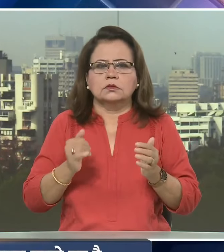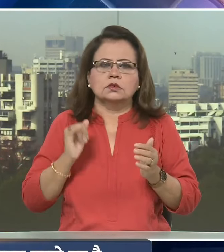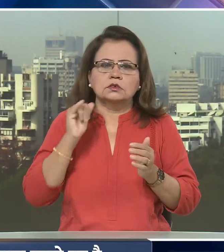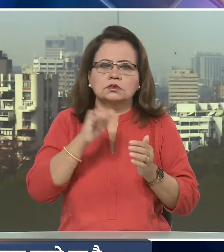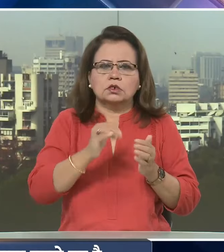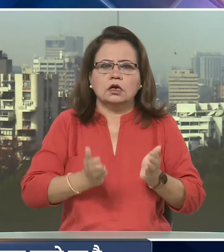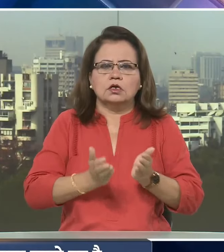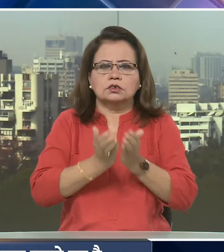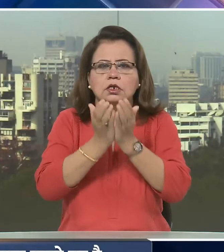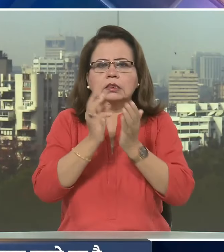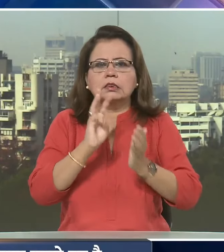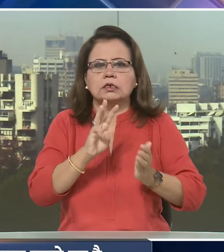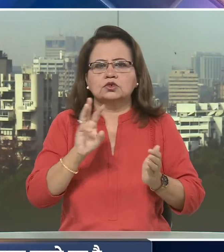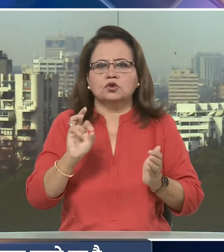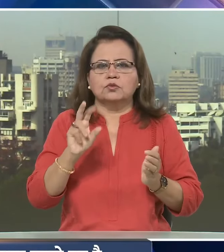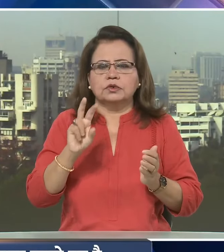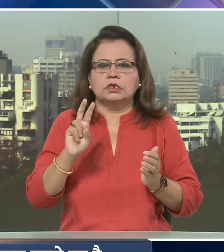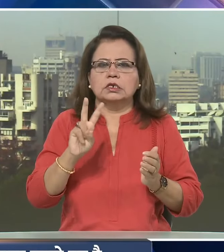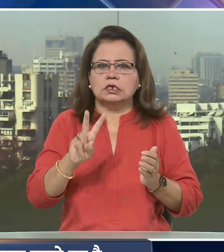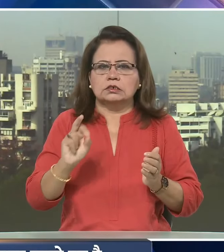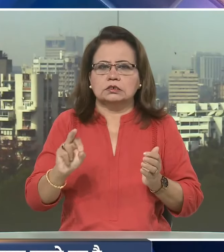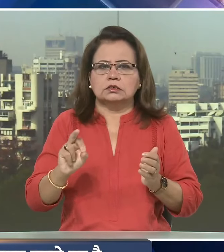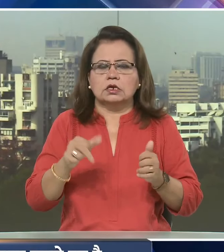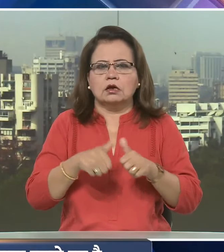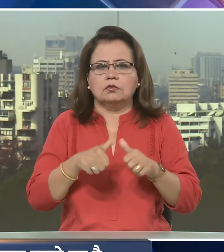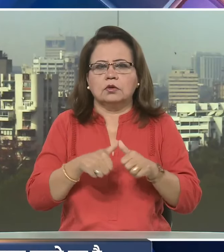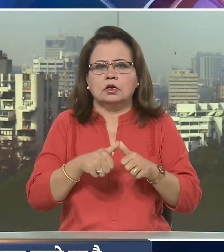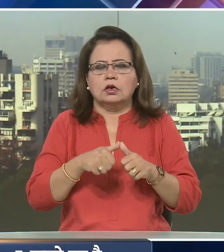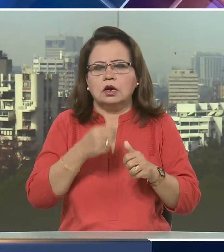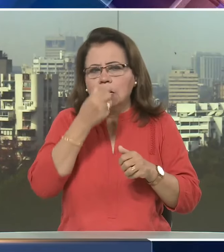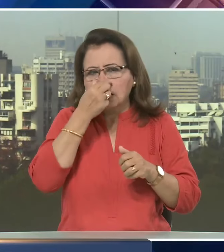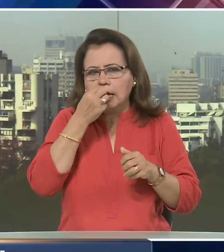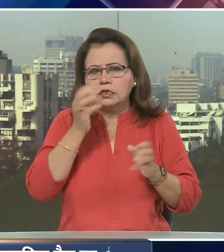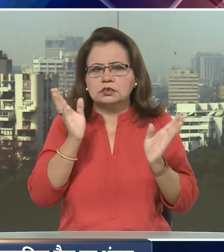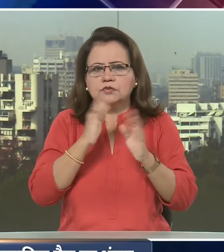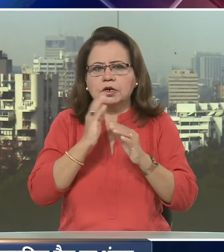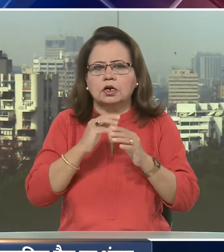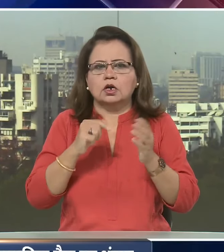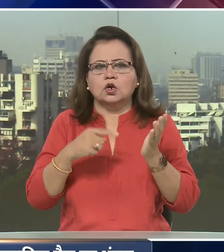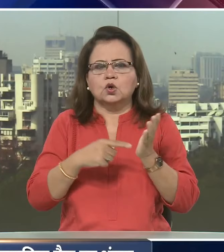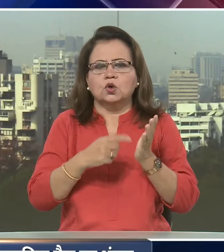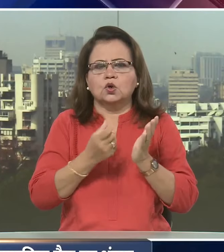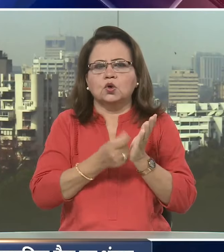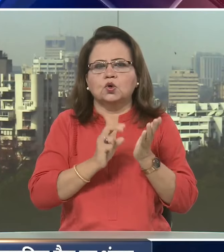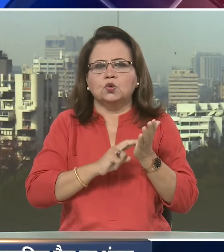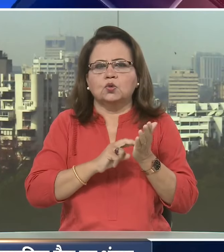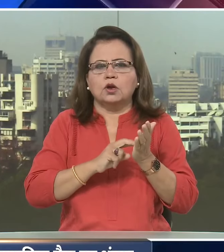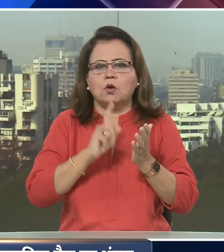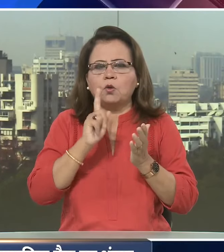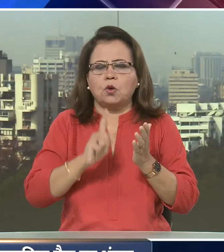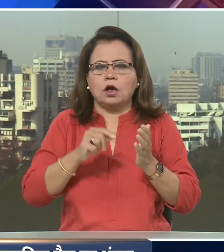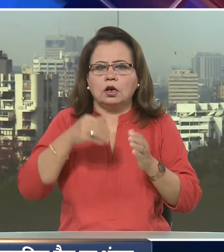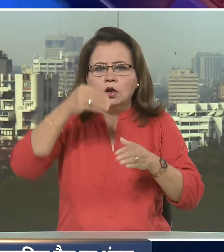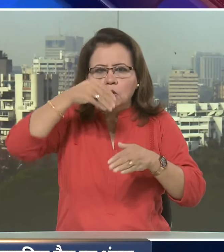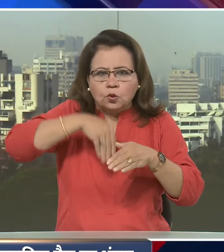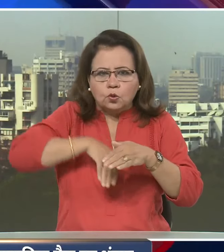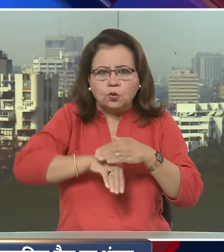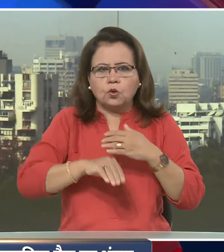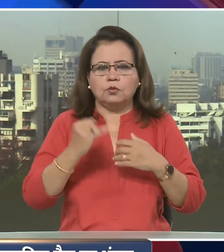320 अरब क्यूबिक मीटर प्राकृतिक गैस भंडार टूना 1 कुएं में पाया है। उन्होंने